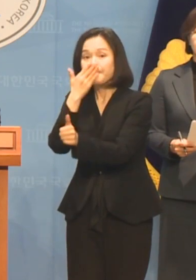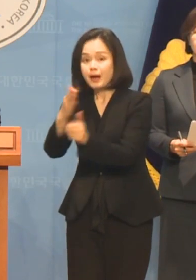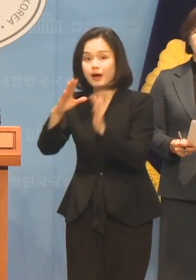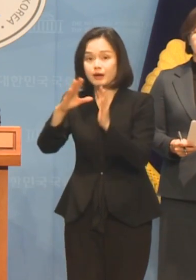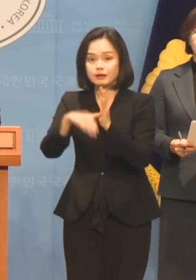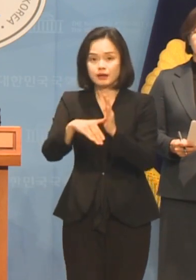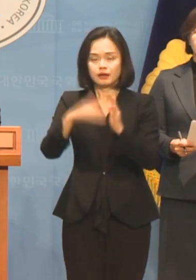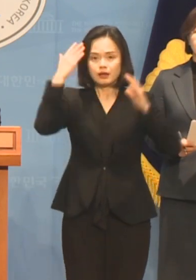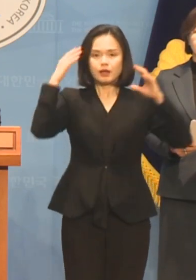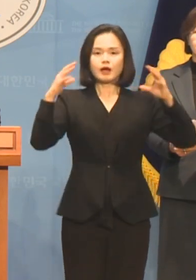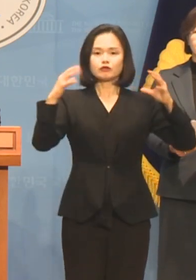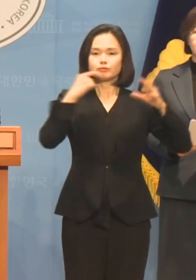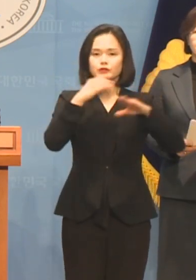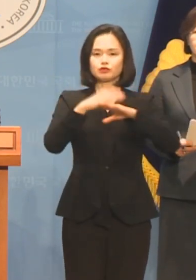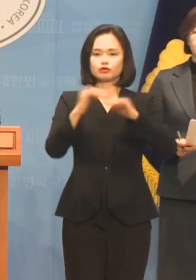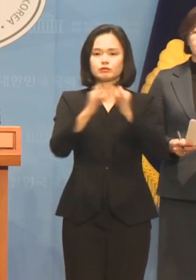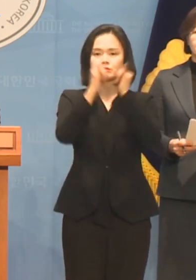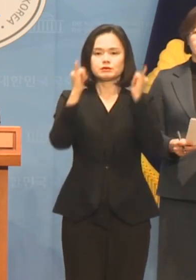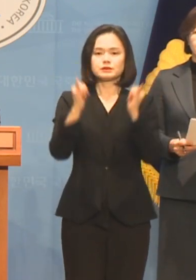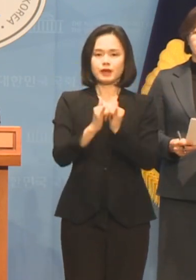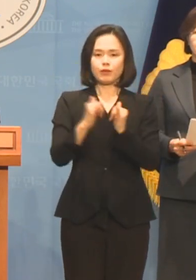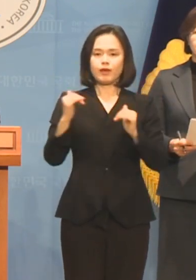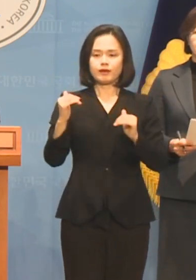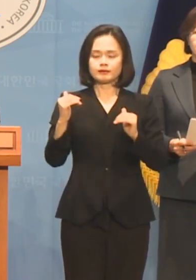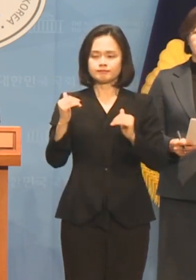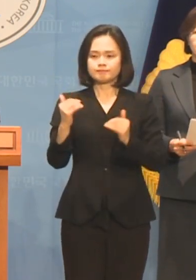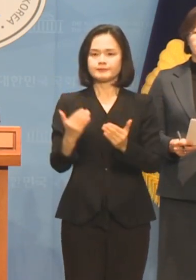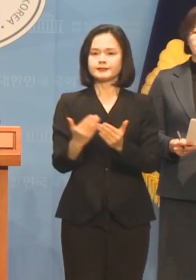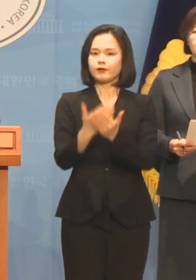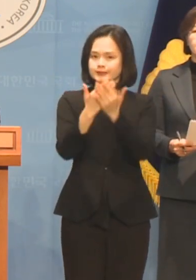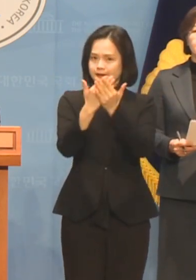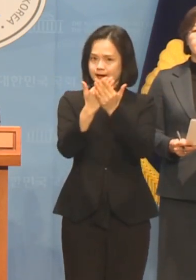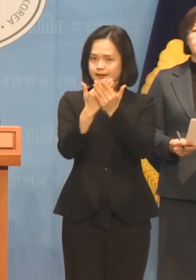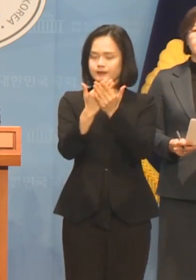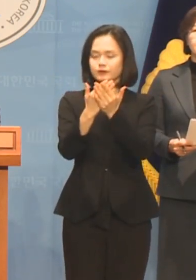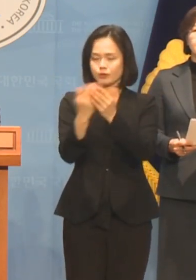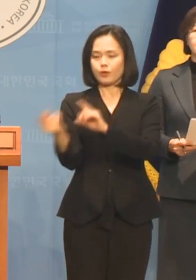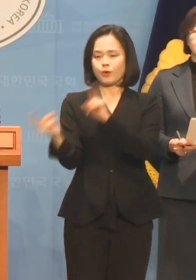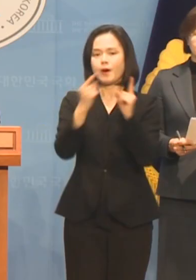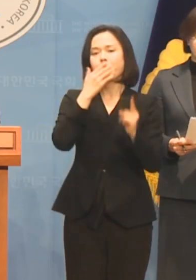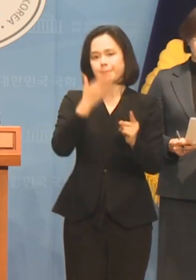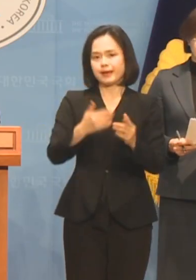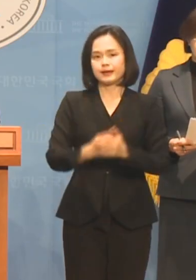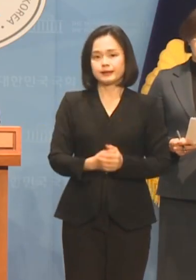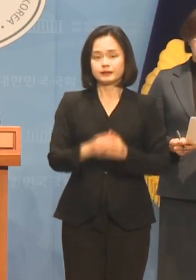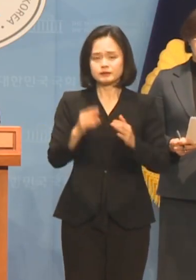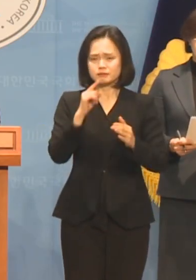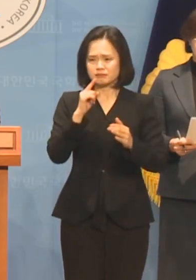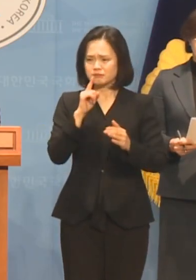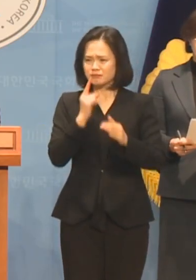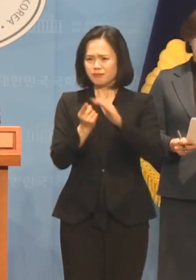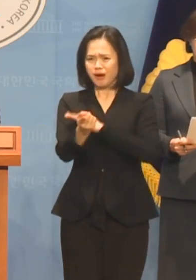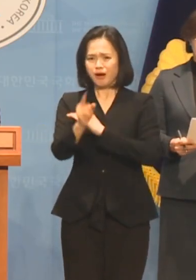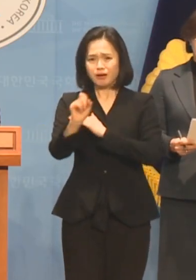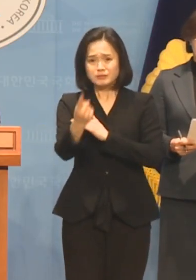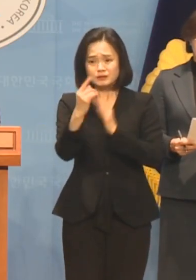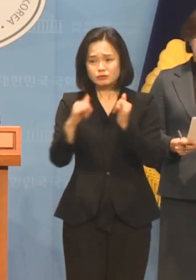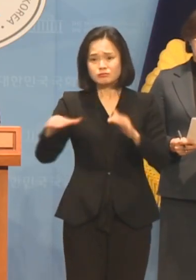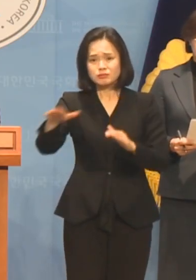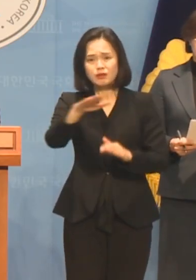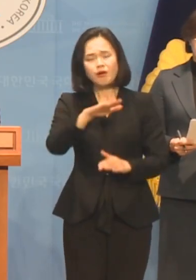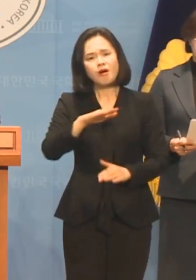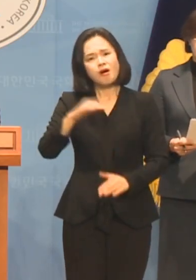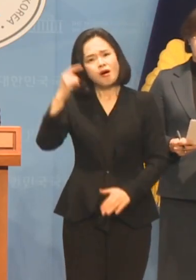민주적 성장이 가능할 것입니다. 지금 계엄으로 인해 위기에 처한 국민 모두의 정신